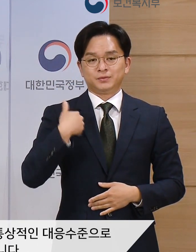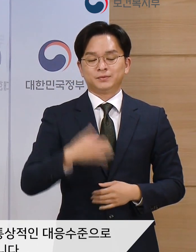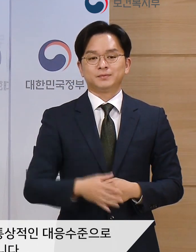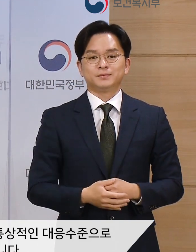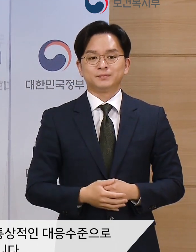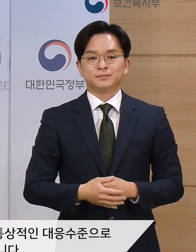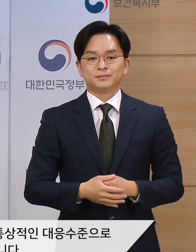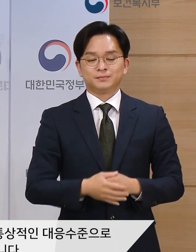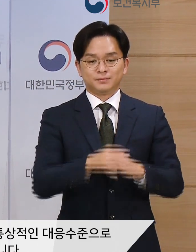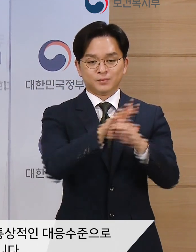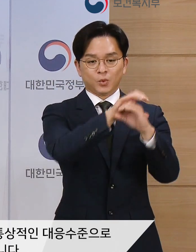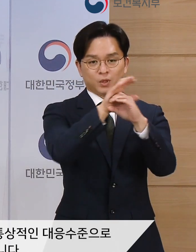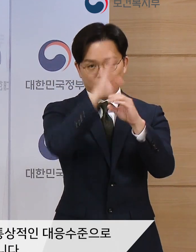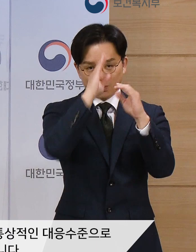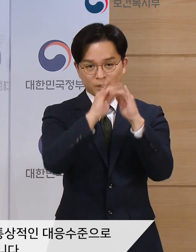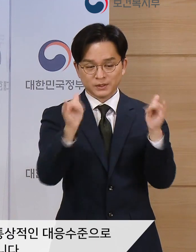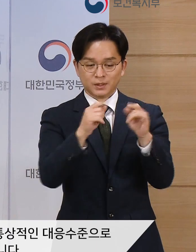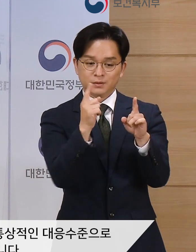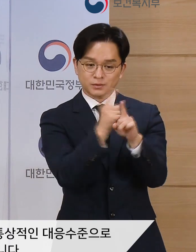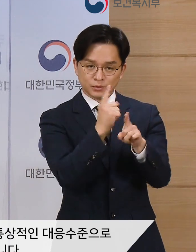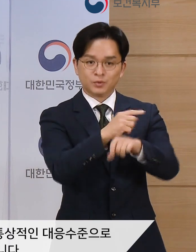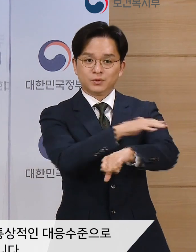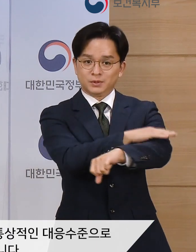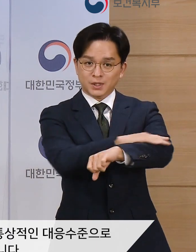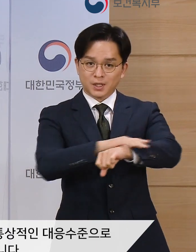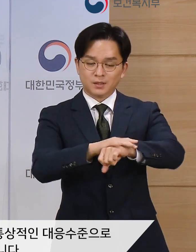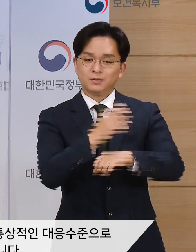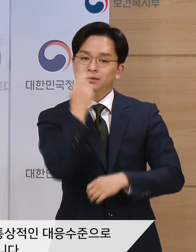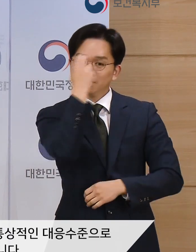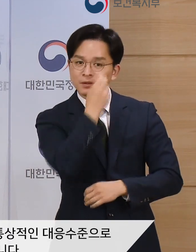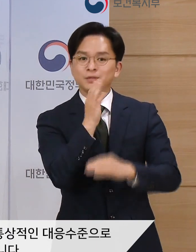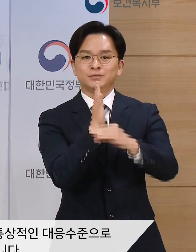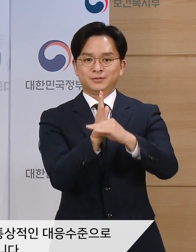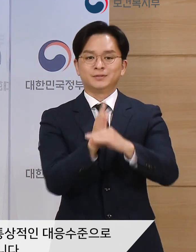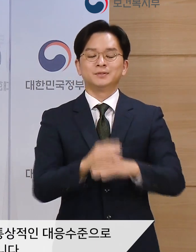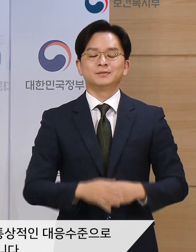없이 적절한 치료와 관리가 가능한 상황입니다.